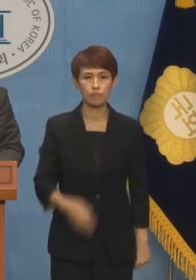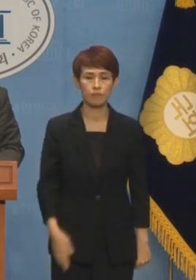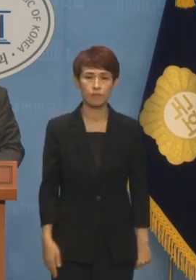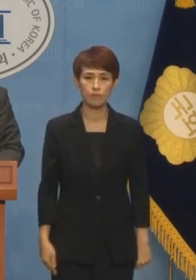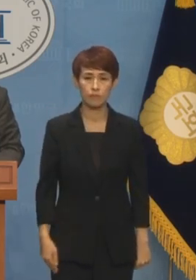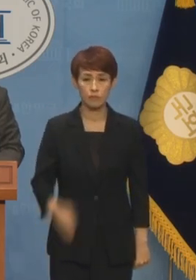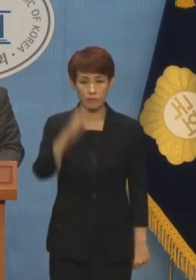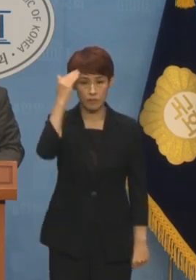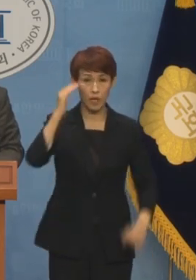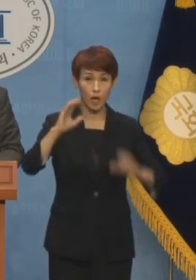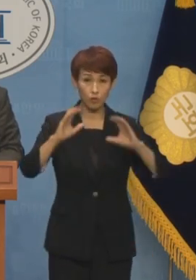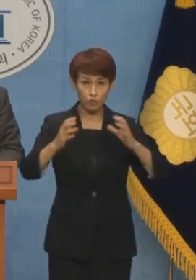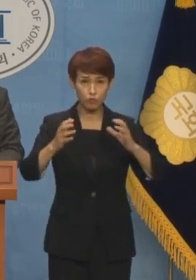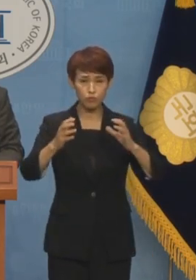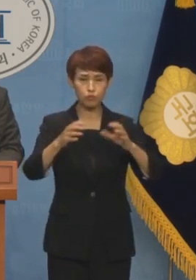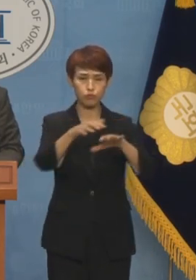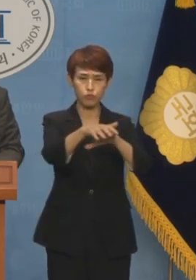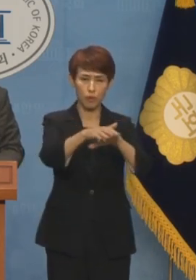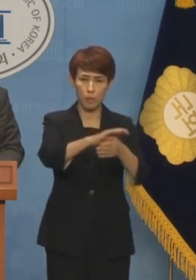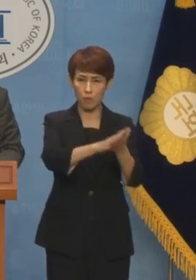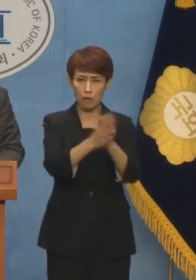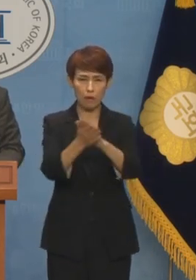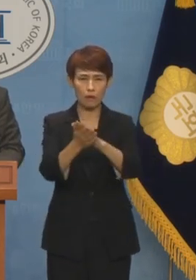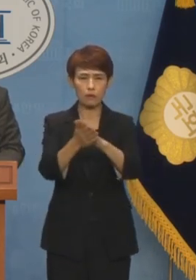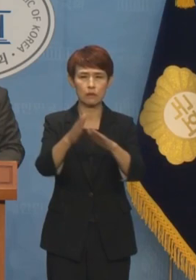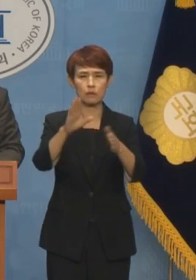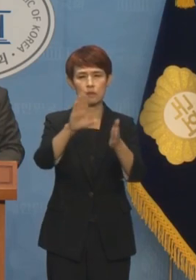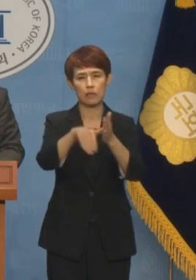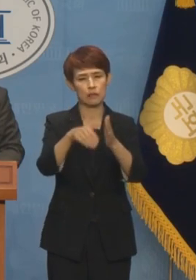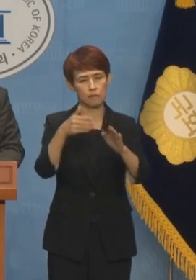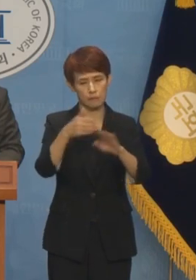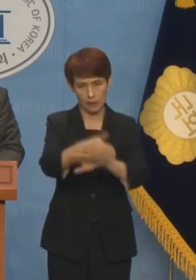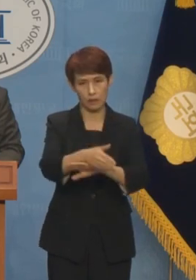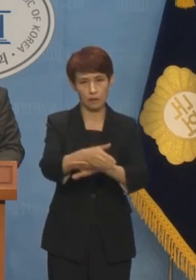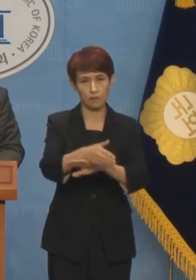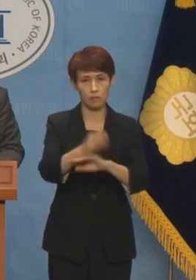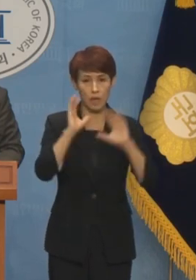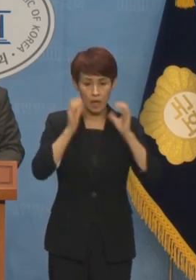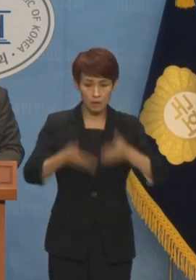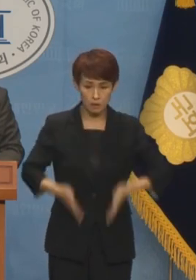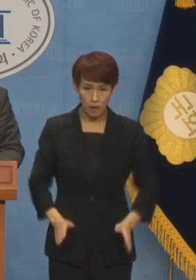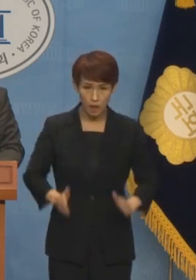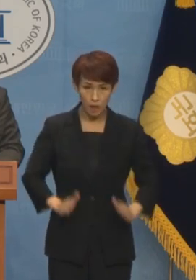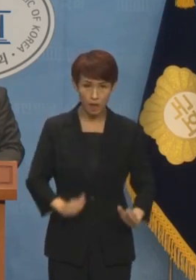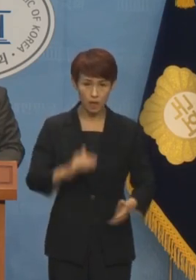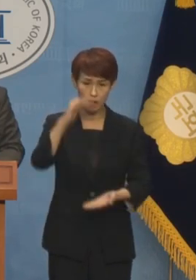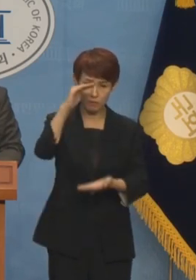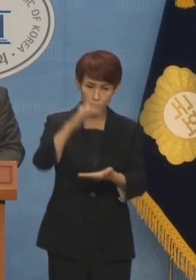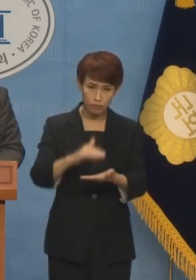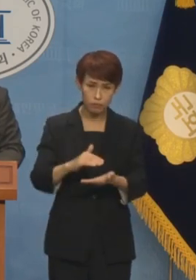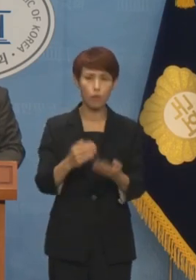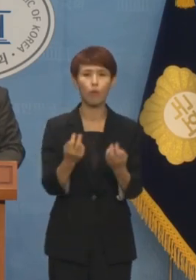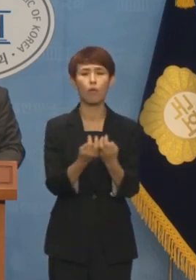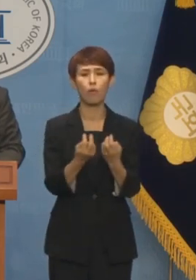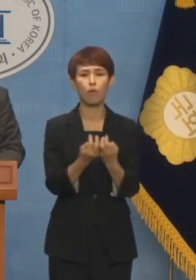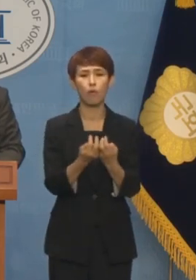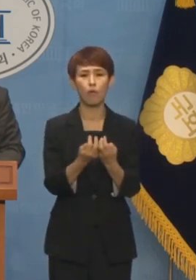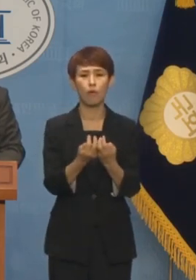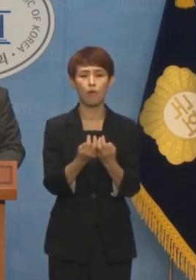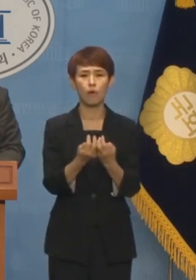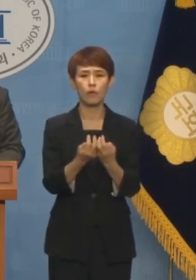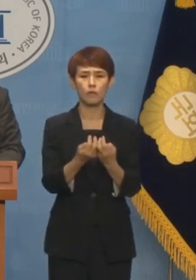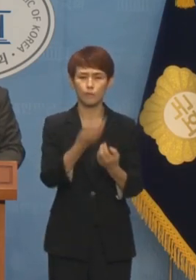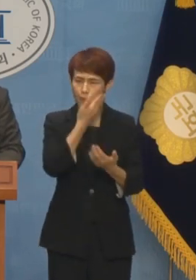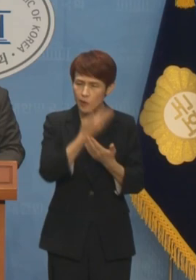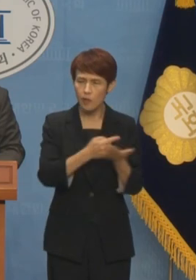사실 대한민국은 구조적 변화의 시기를 놓쳤습니다. 저출산 문제 하나만 말해봅시다. 문제를 공식화한 것이